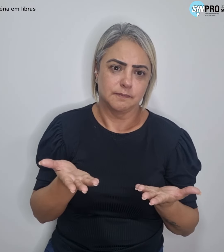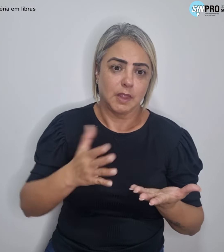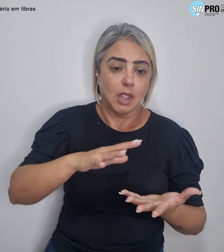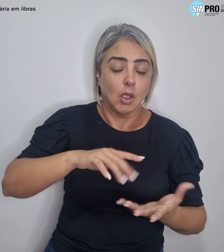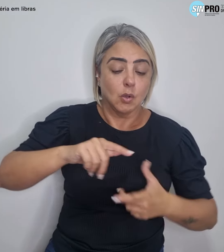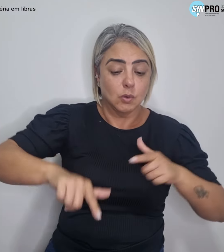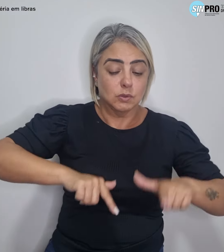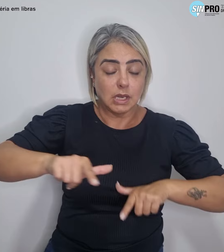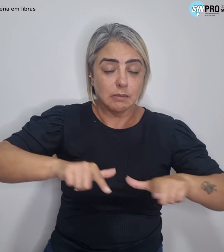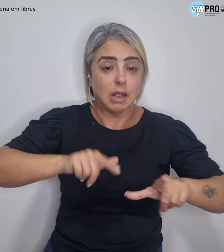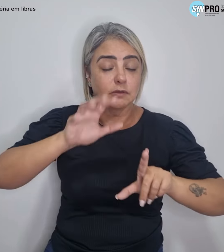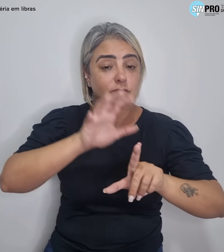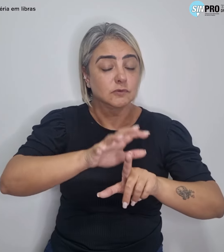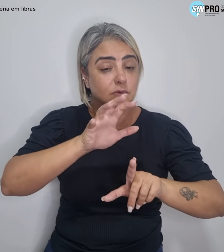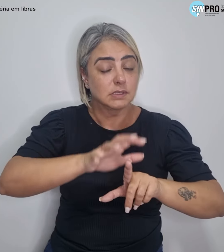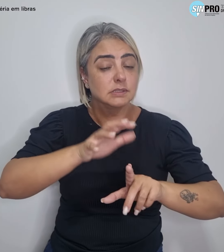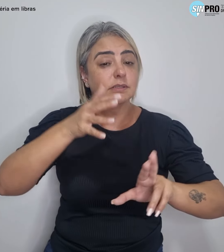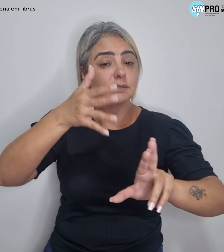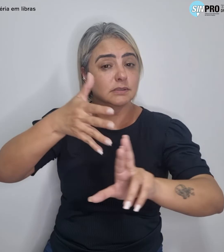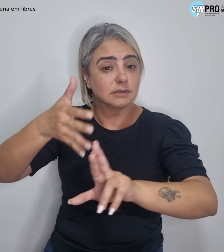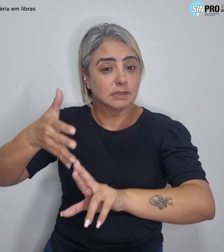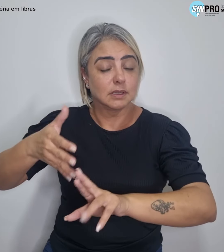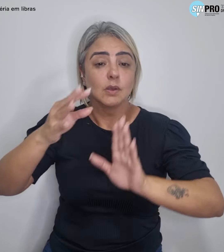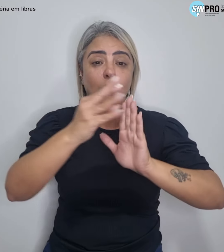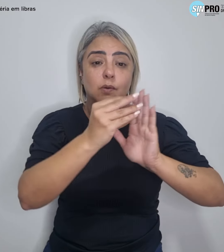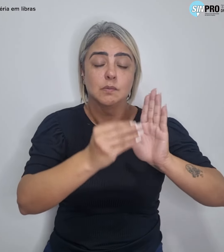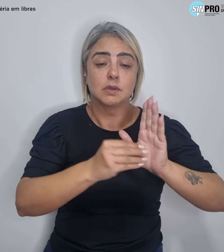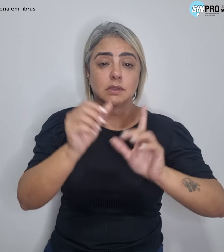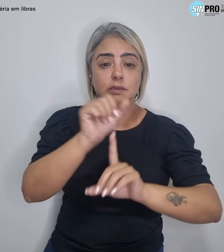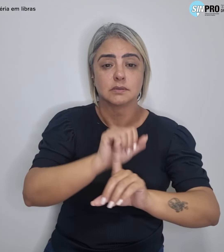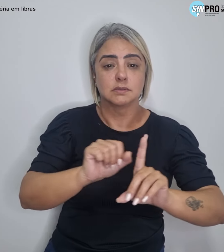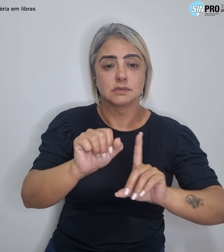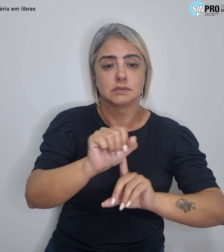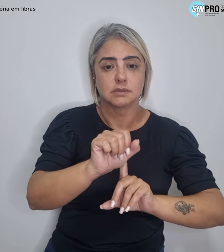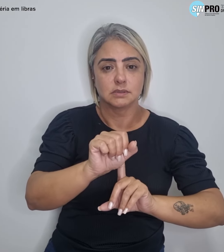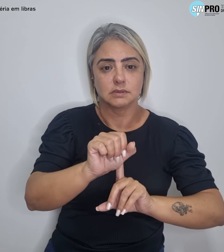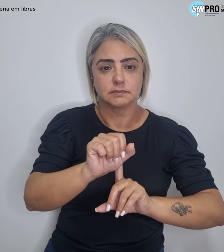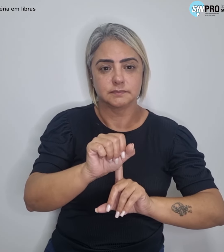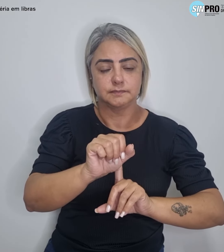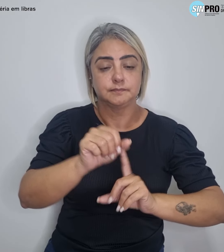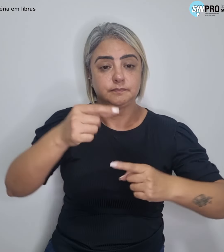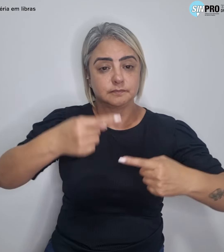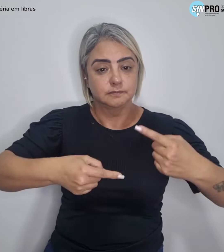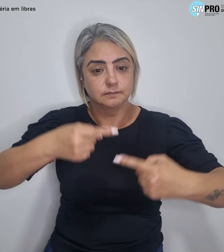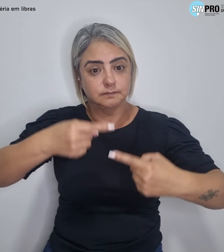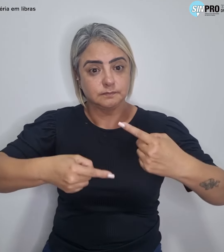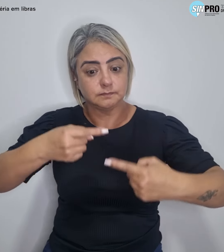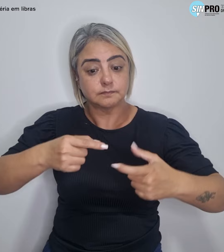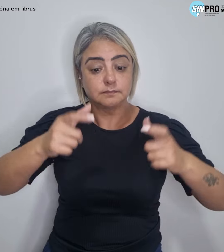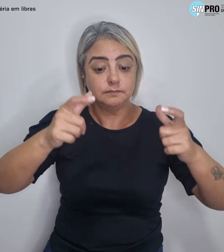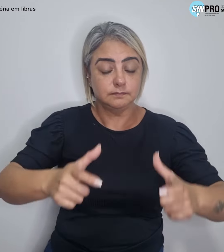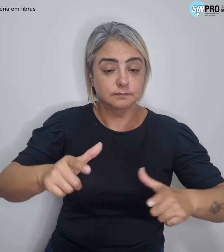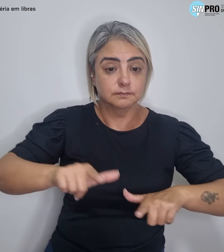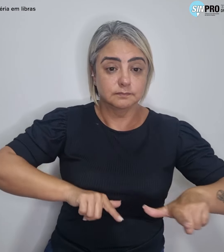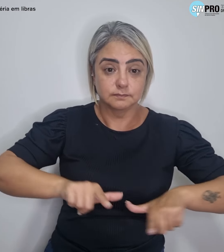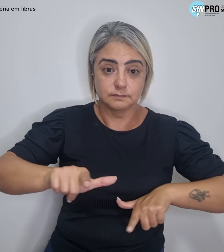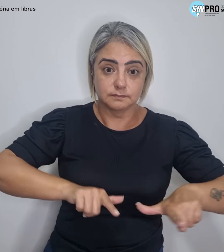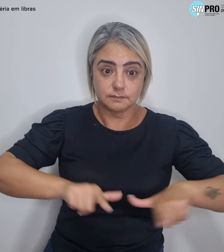influencia diretamente o modelo de sociedade. O debate pelo local de trabalho é um grande